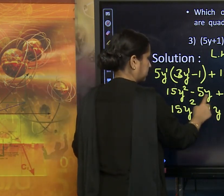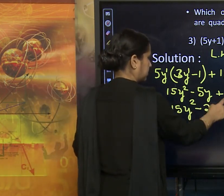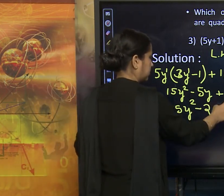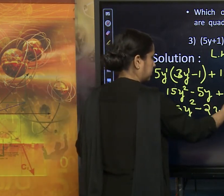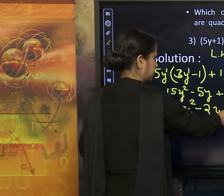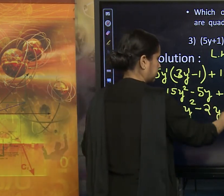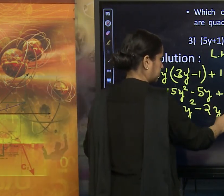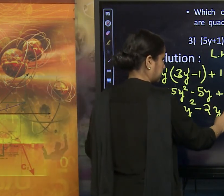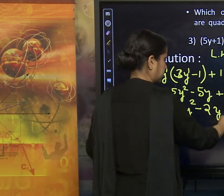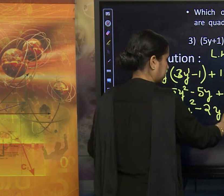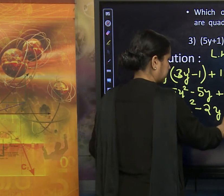2y।